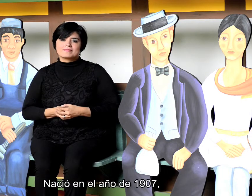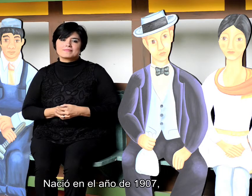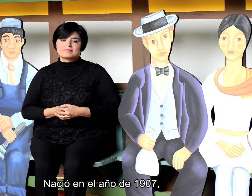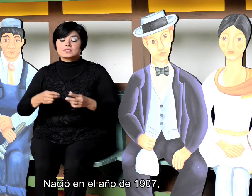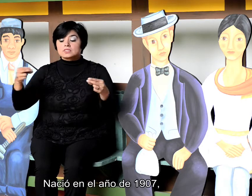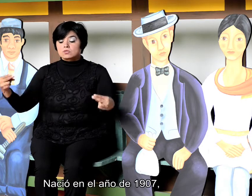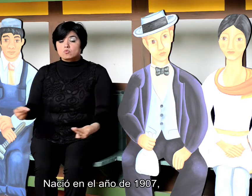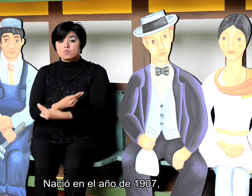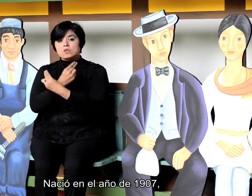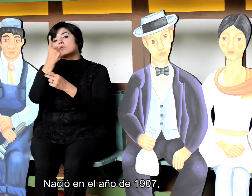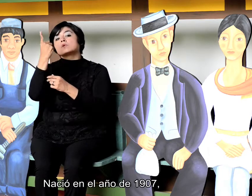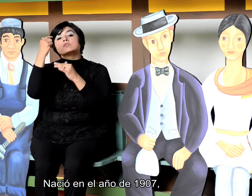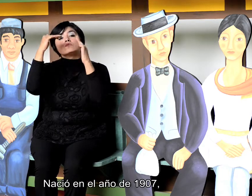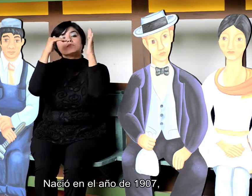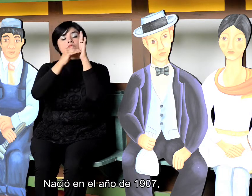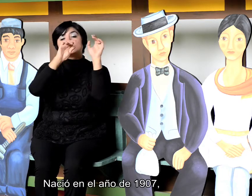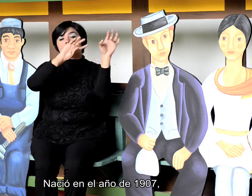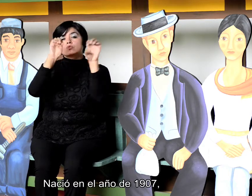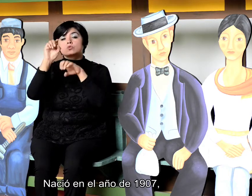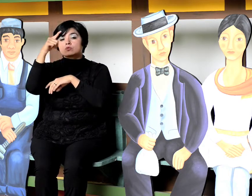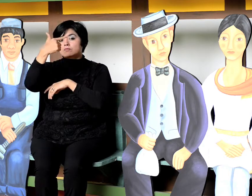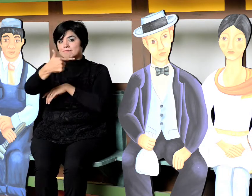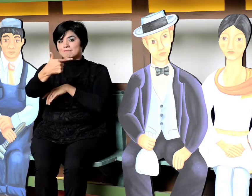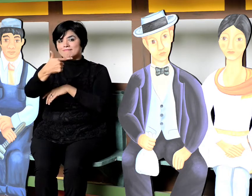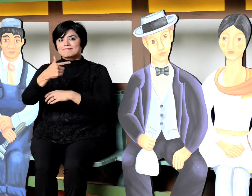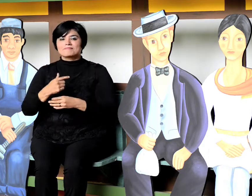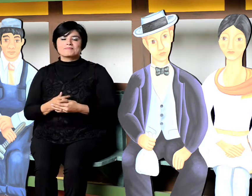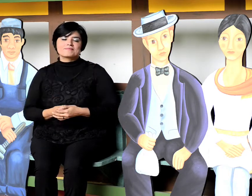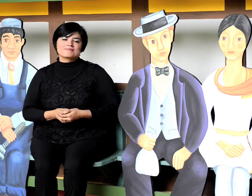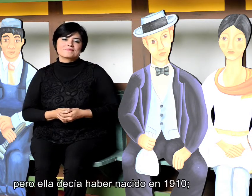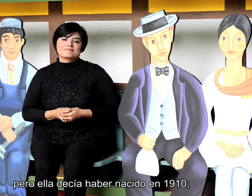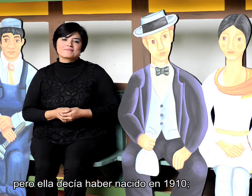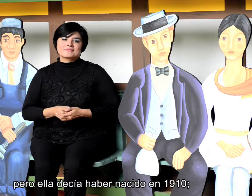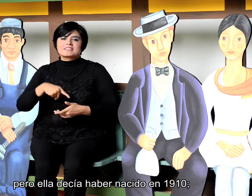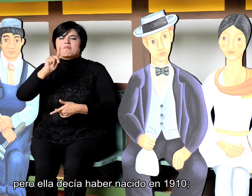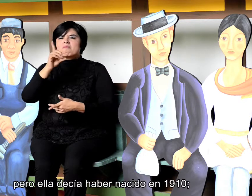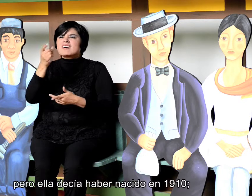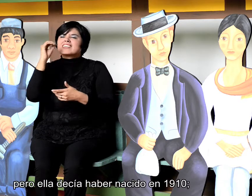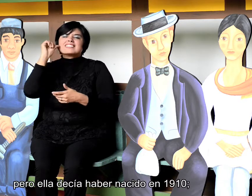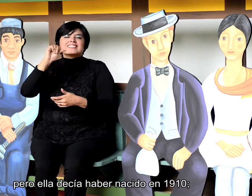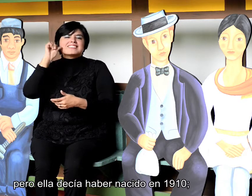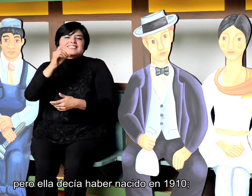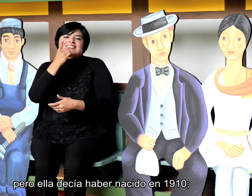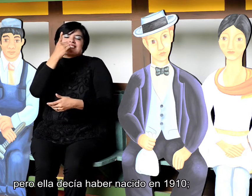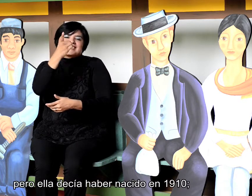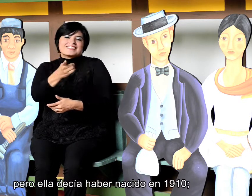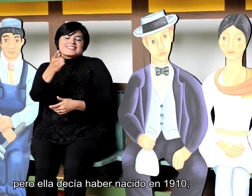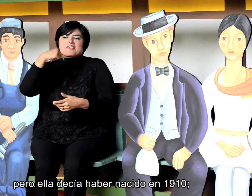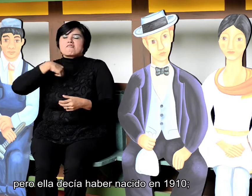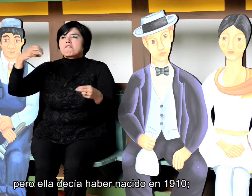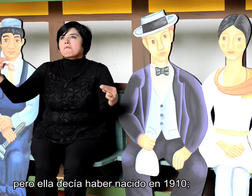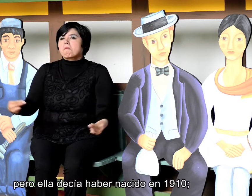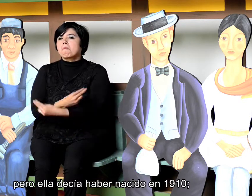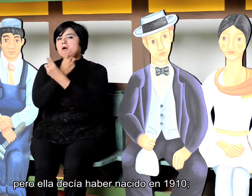Nació en el año de 1907, pero ella decía haber nacido